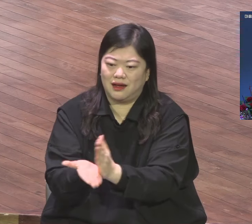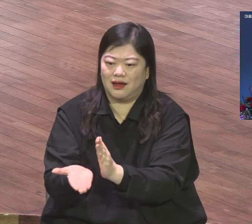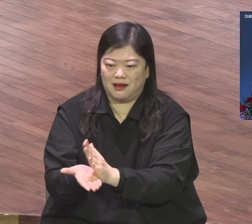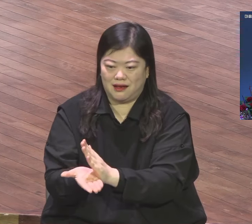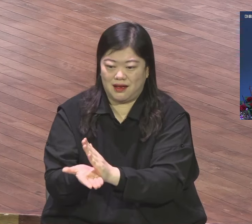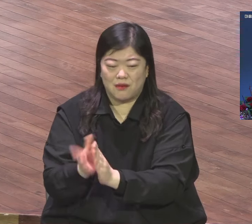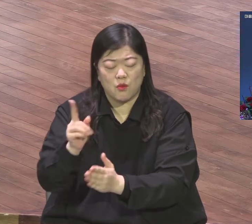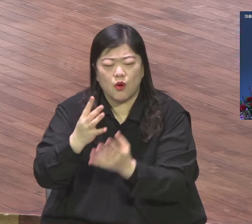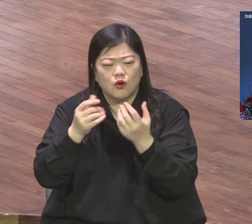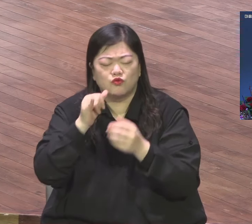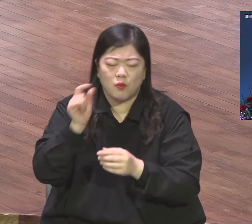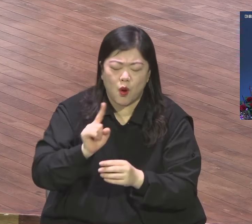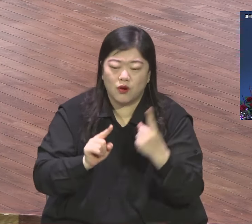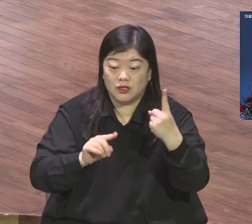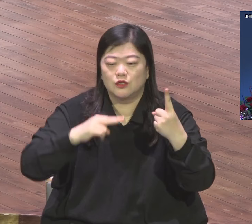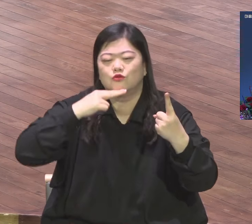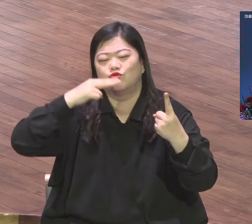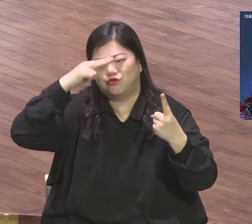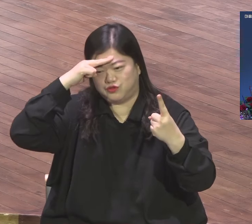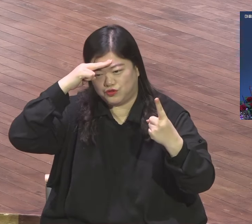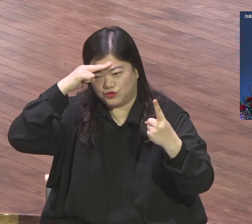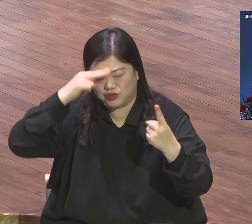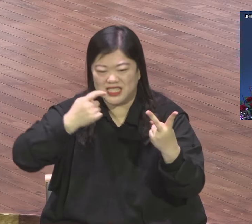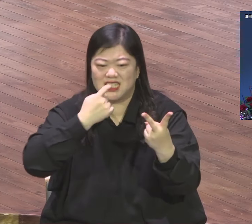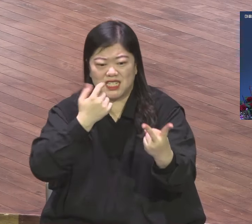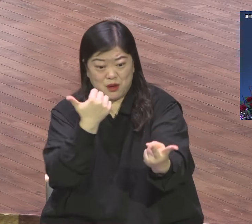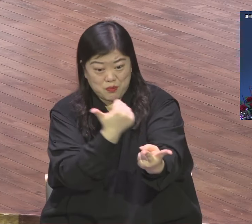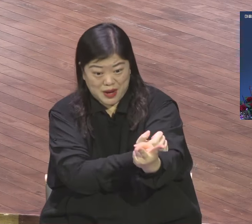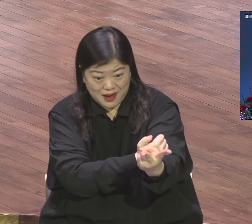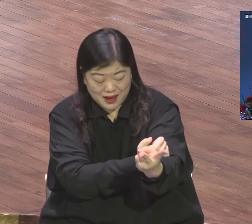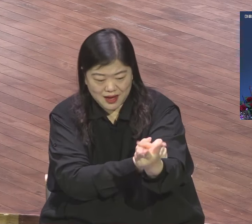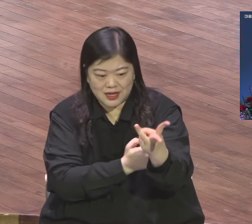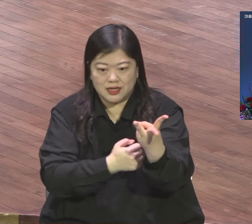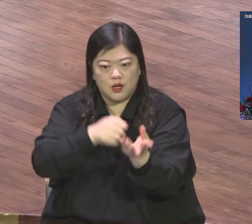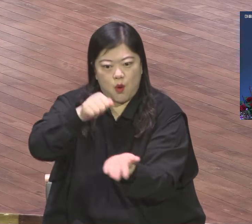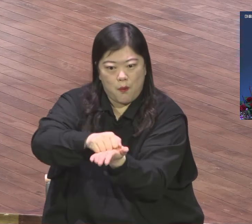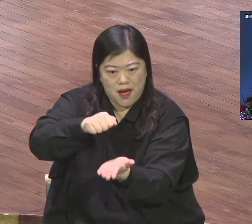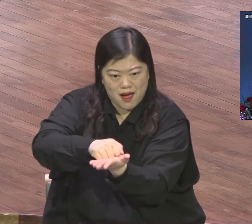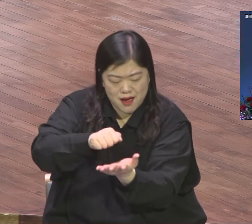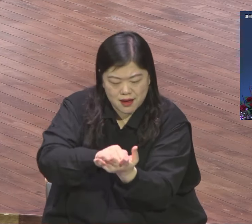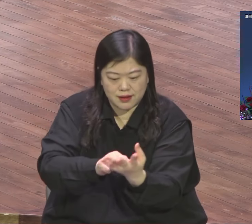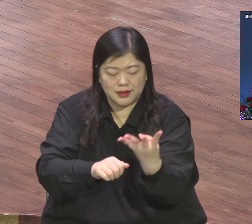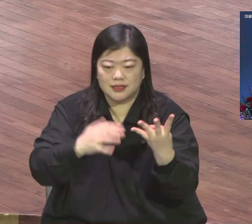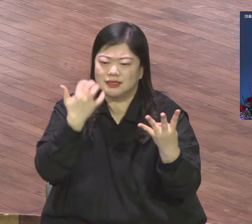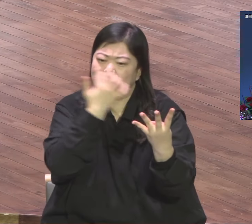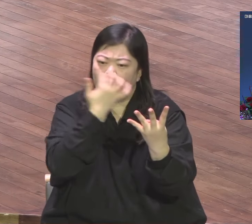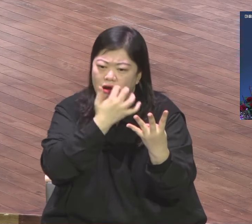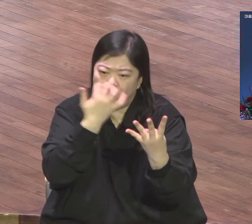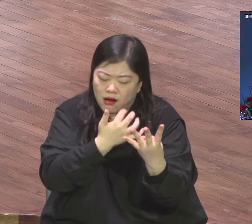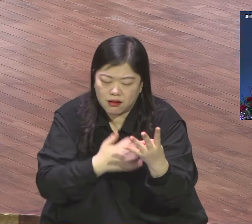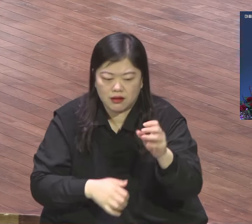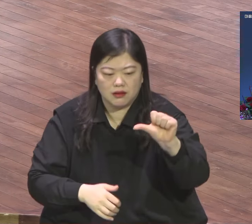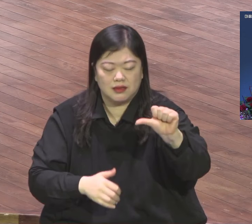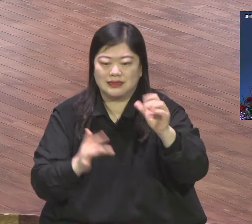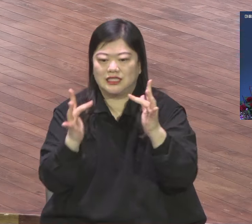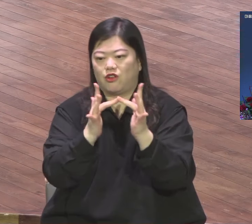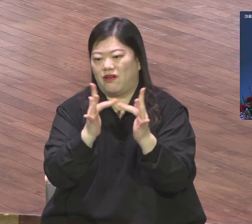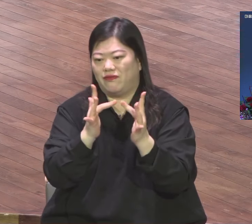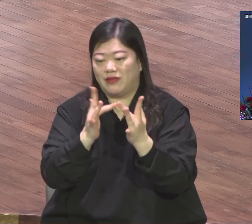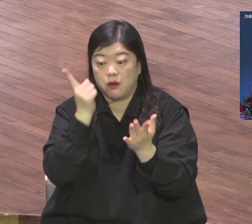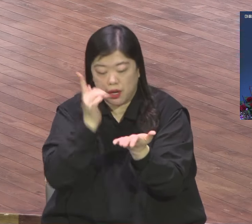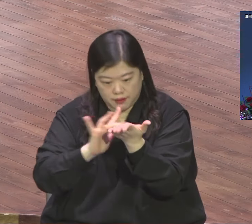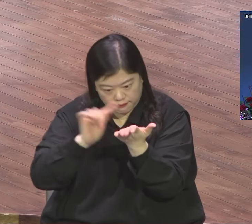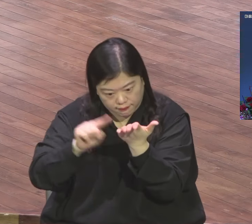것이 알코올 중독, 마약 중독, 도박 중독, 성 중독, 인터넷 중독 이